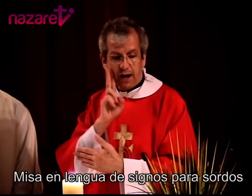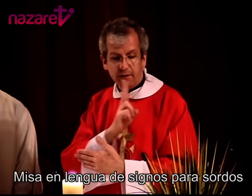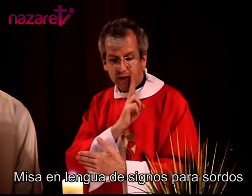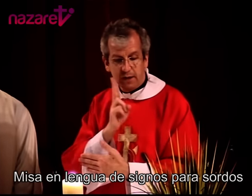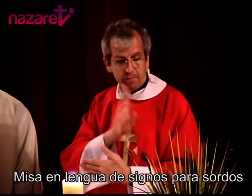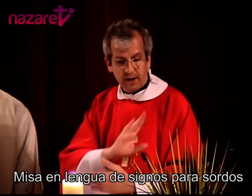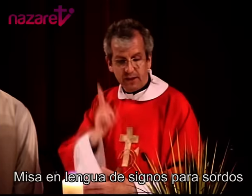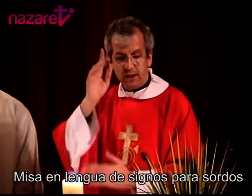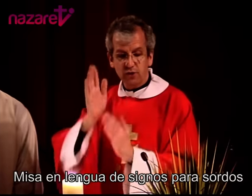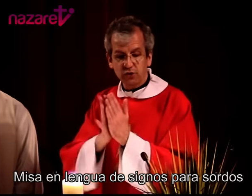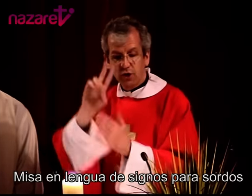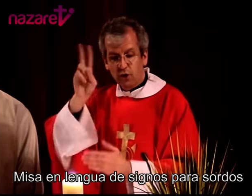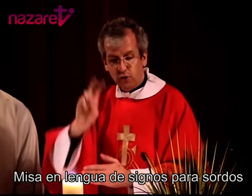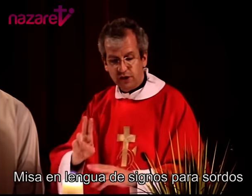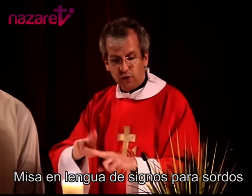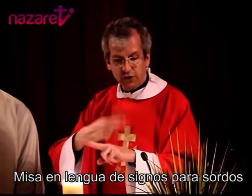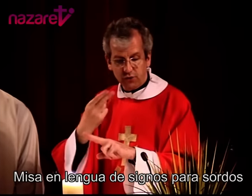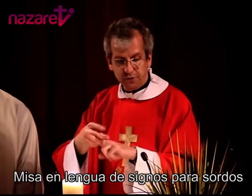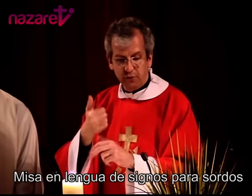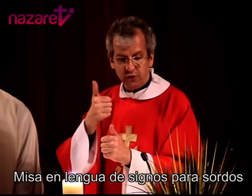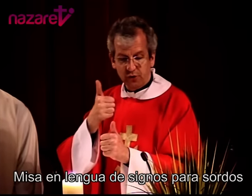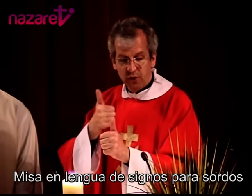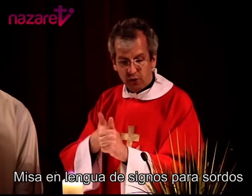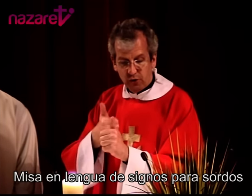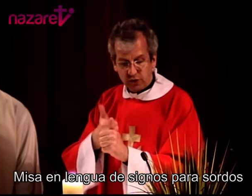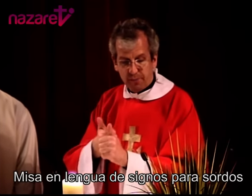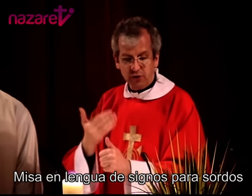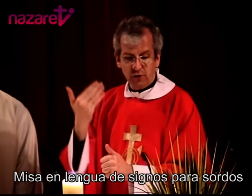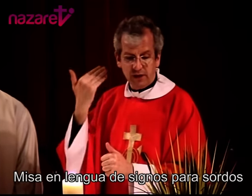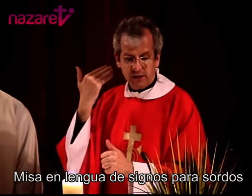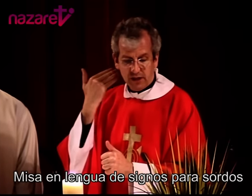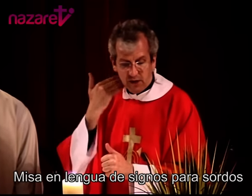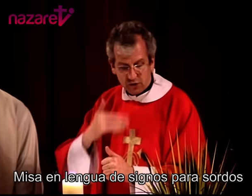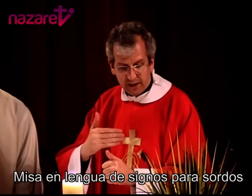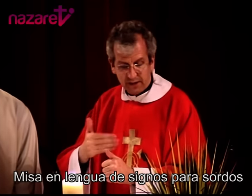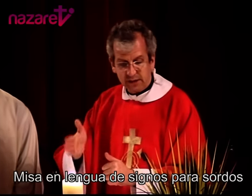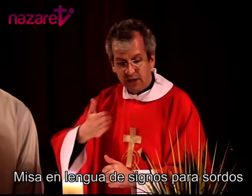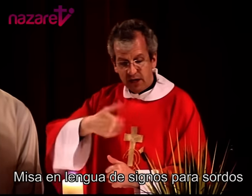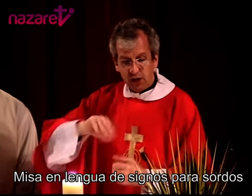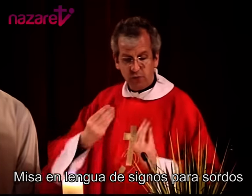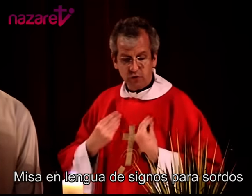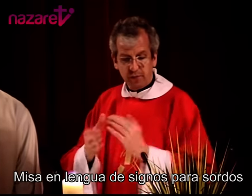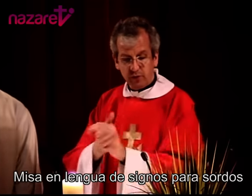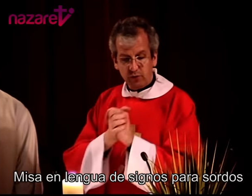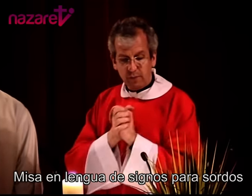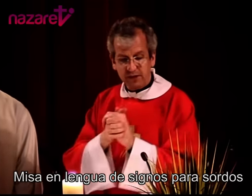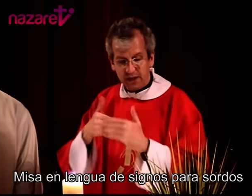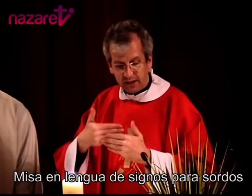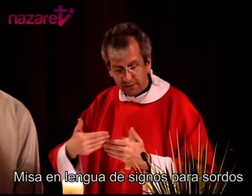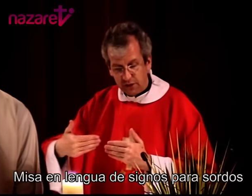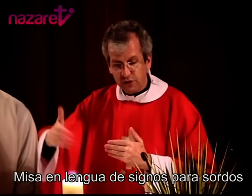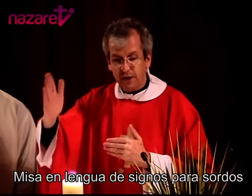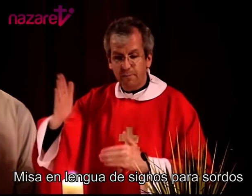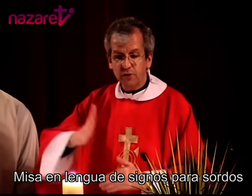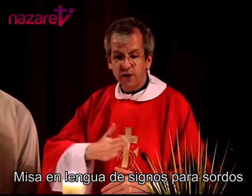María, la Virgen, Madre de Dios, con San José, su esposo, con los apóstoles y los mártires, y cuantos vivieron en tu amistad